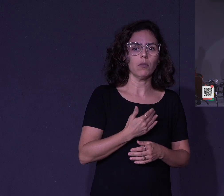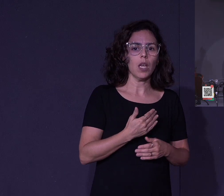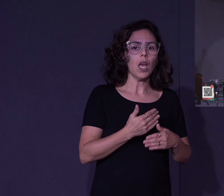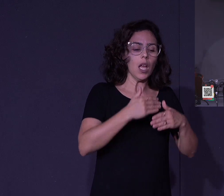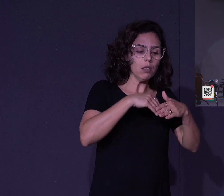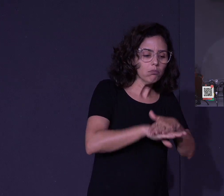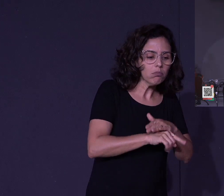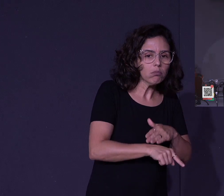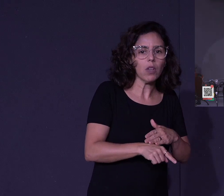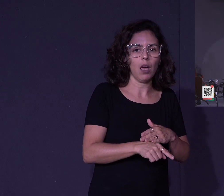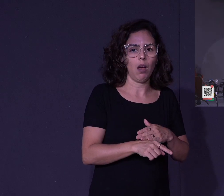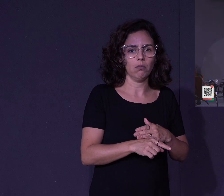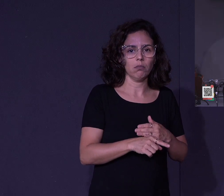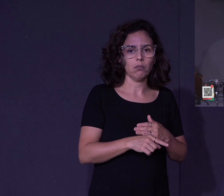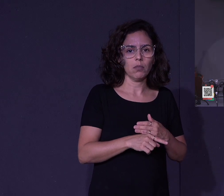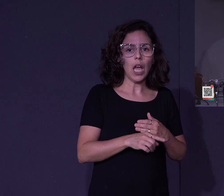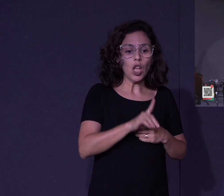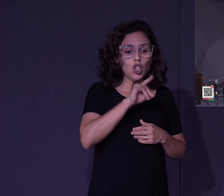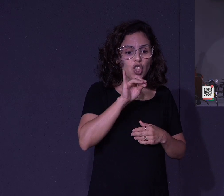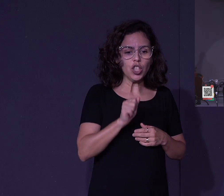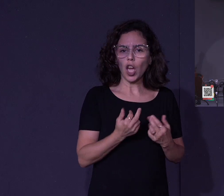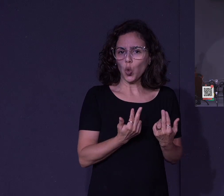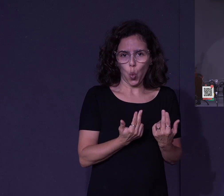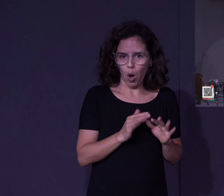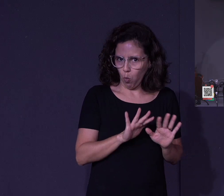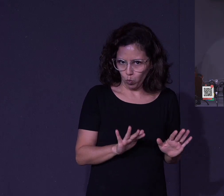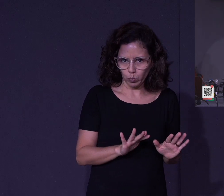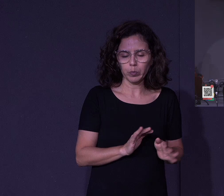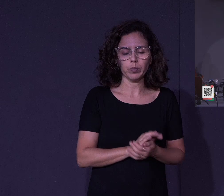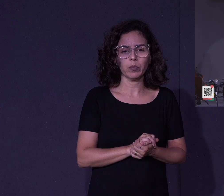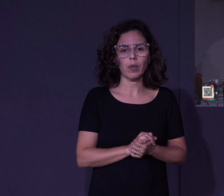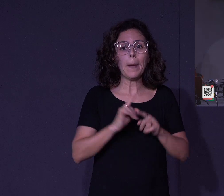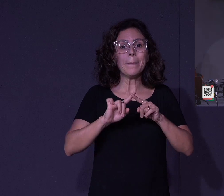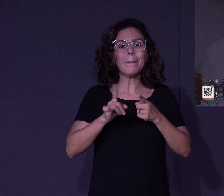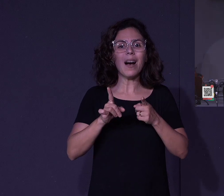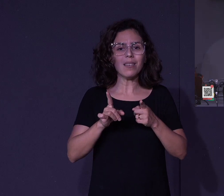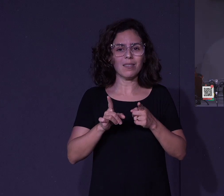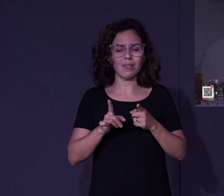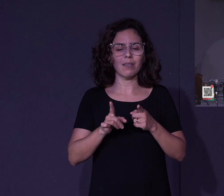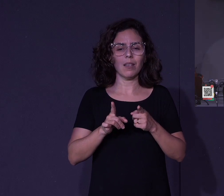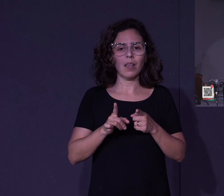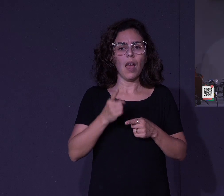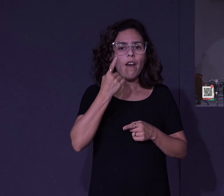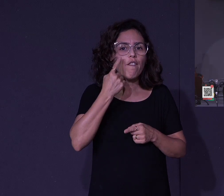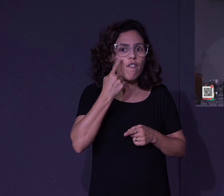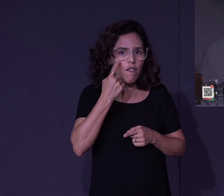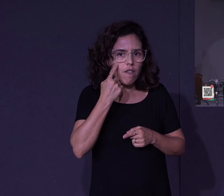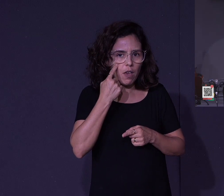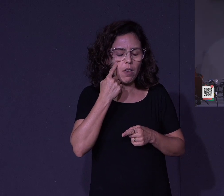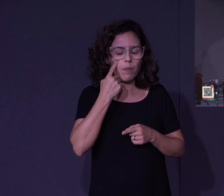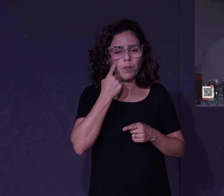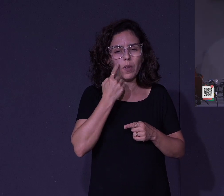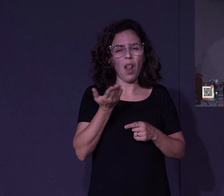no enterro de Ananias e Safira. No entanto, havia uma crença mística por parte de alguns judeus que afirmavam que o